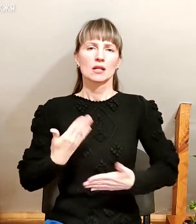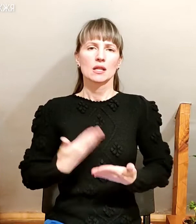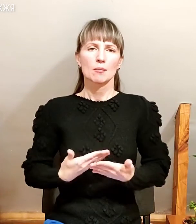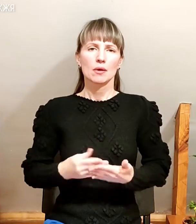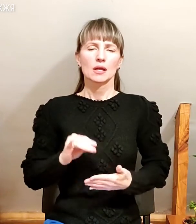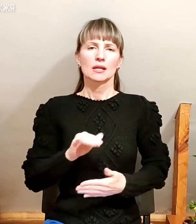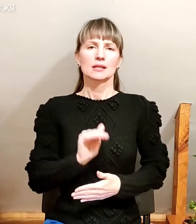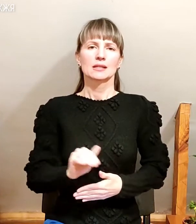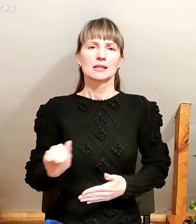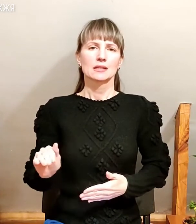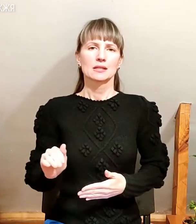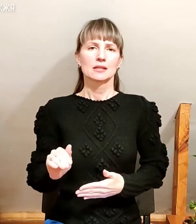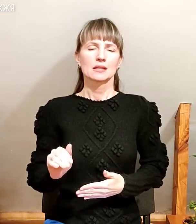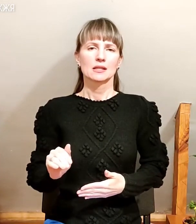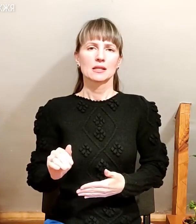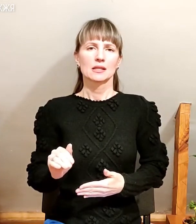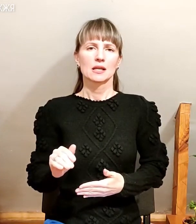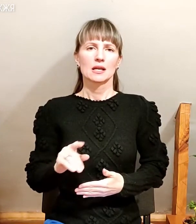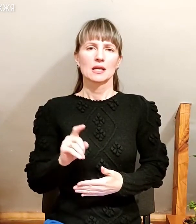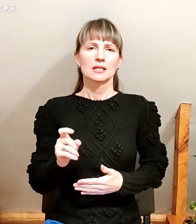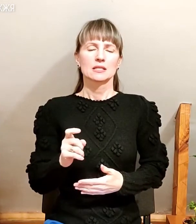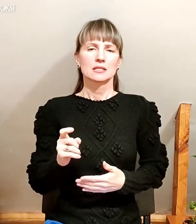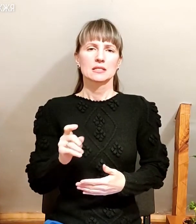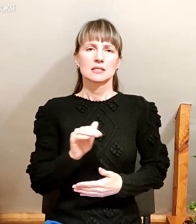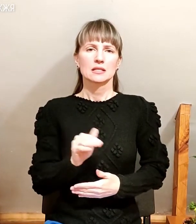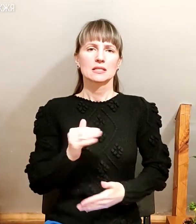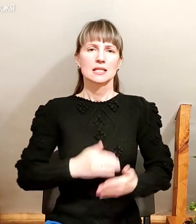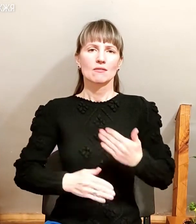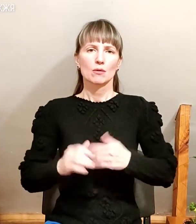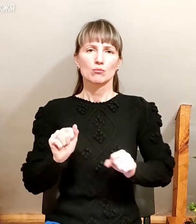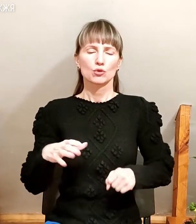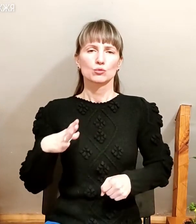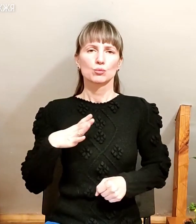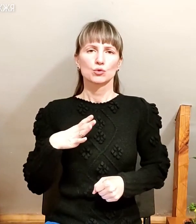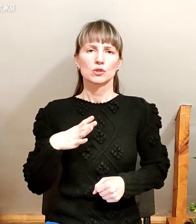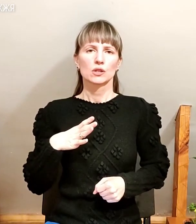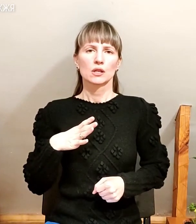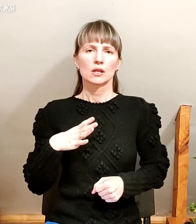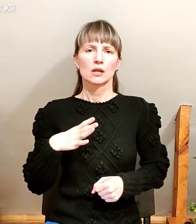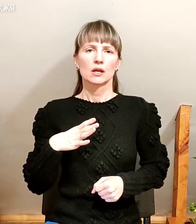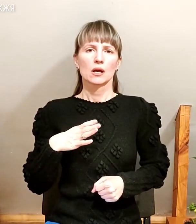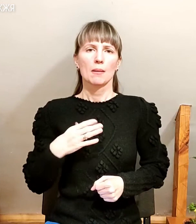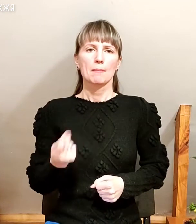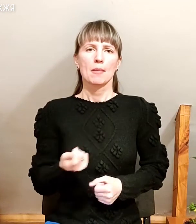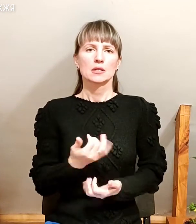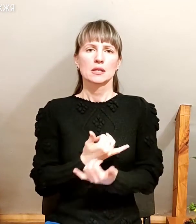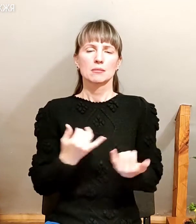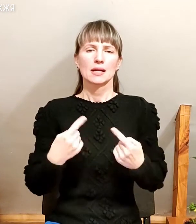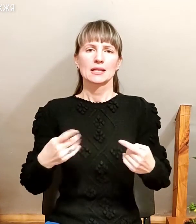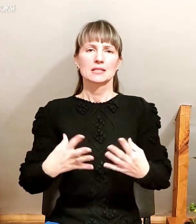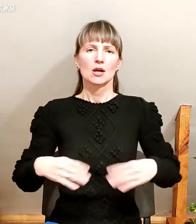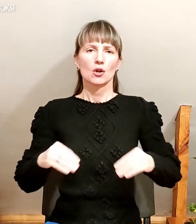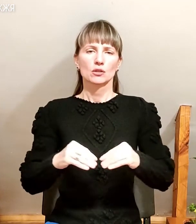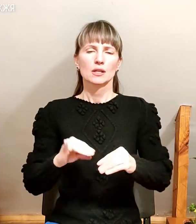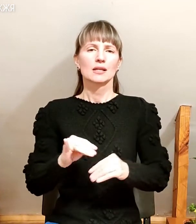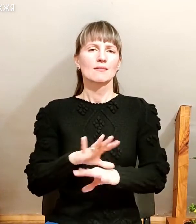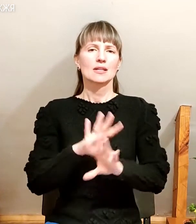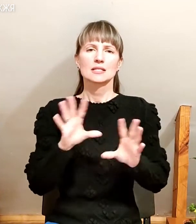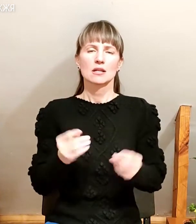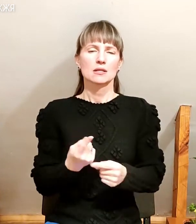діти, точніше родини з дітьми з інвалідністю, це можуть бути малозабезпечені різні родини. Тобто, загалом це в першу чергу ці ті, з